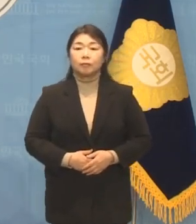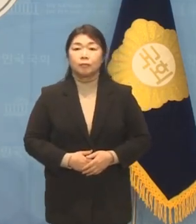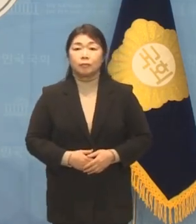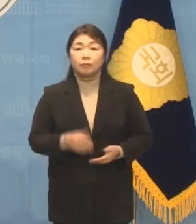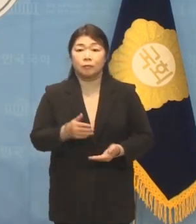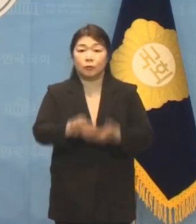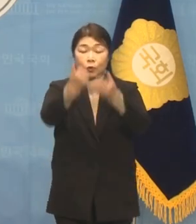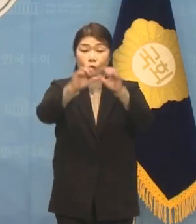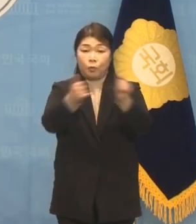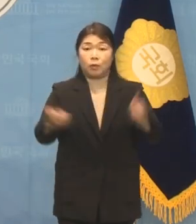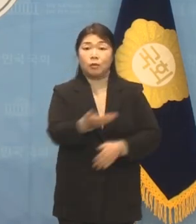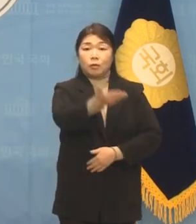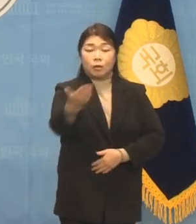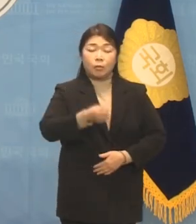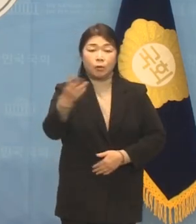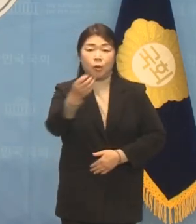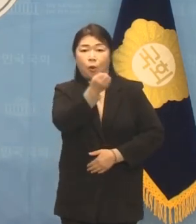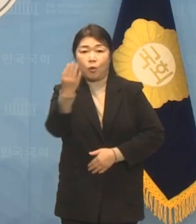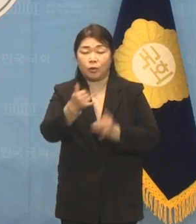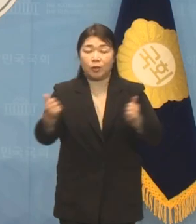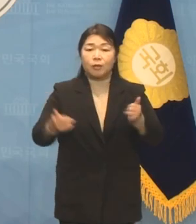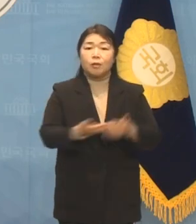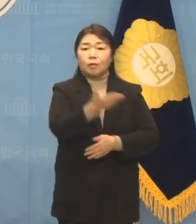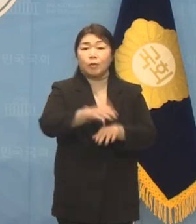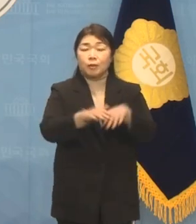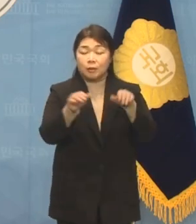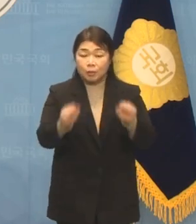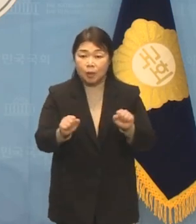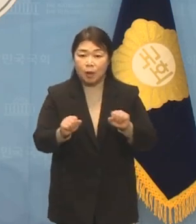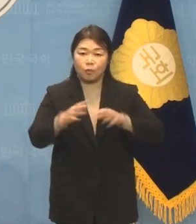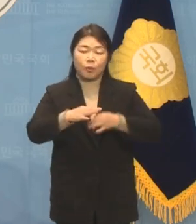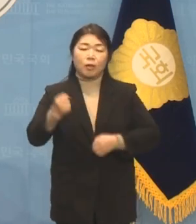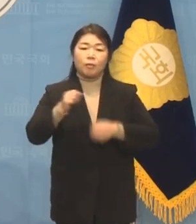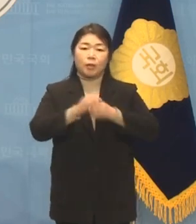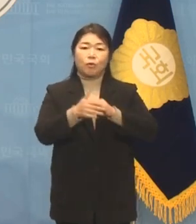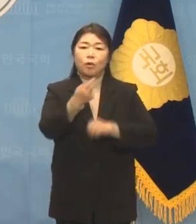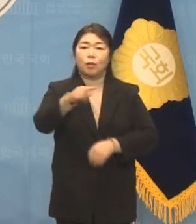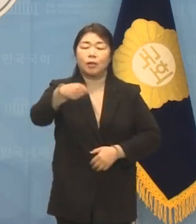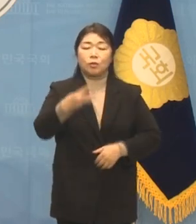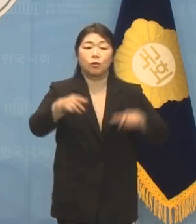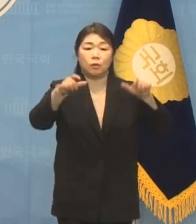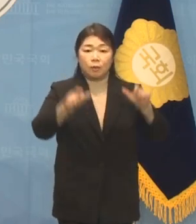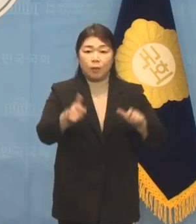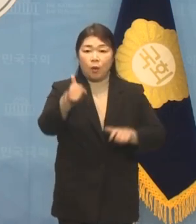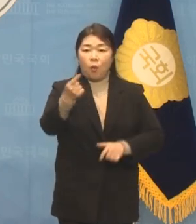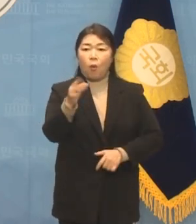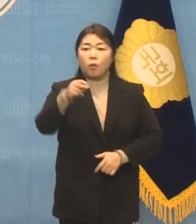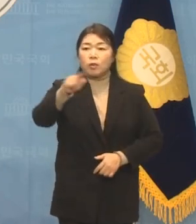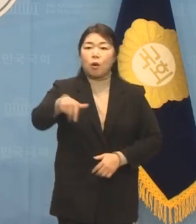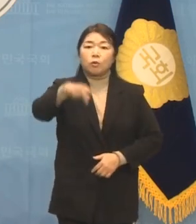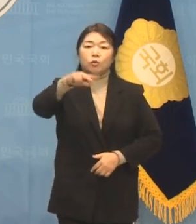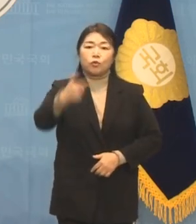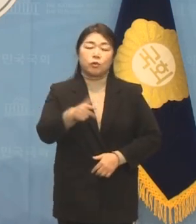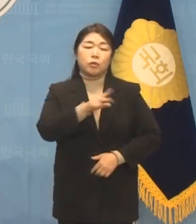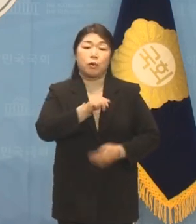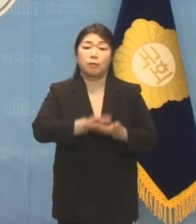존경하는 국민 여러분, 언론인 여러분, 안녕하십니까. 국민의힘 대구 달서구갑 국회의원